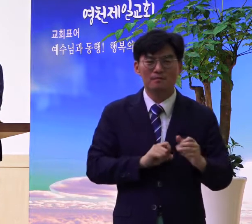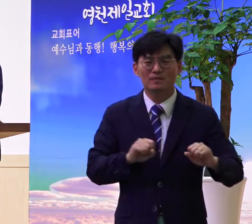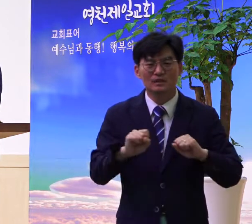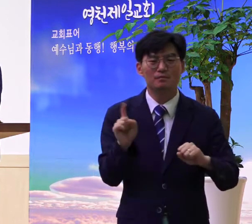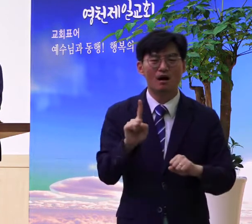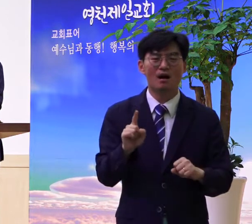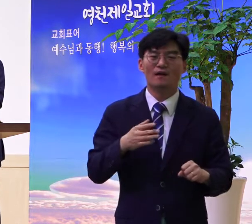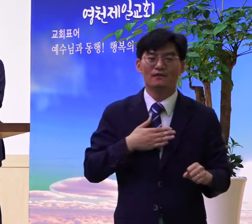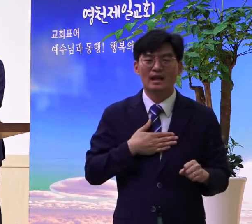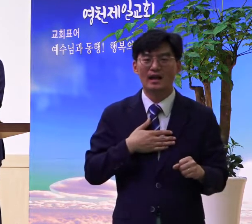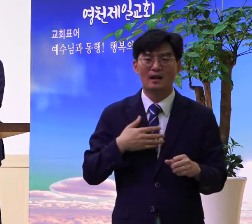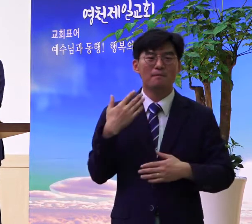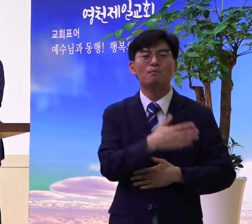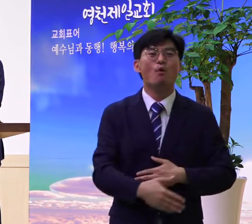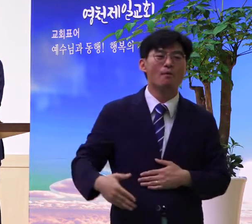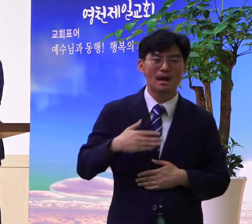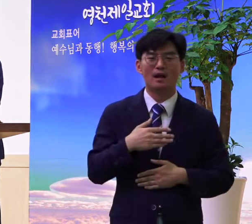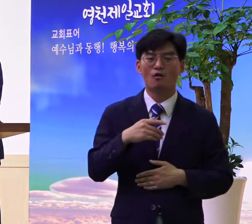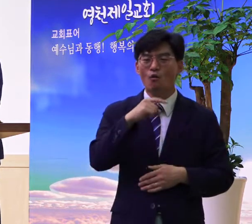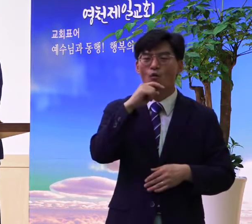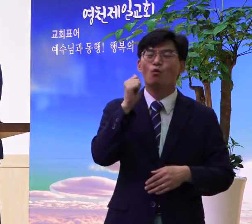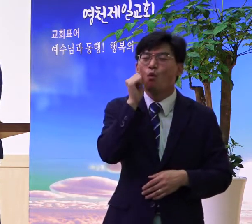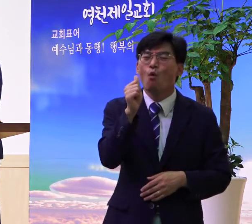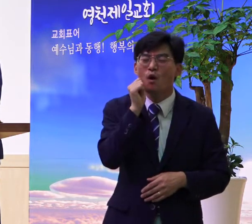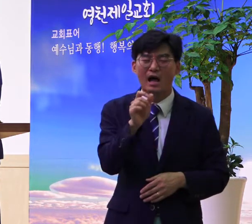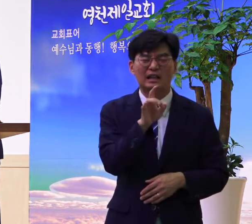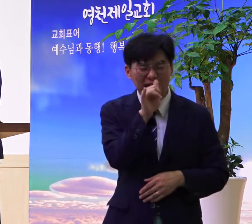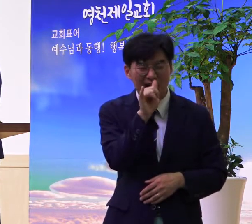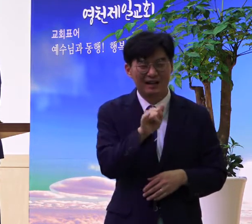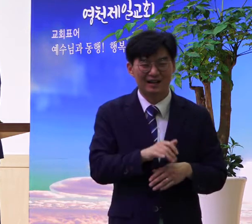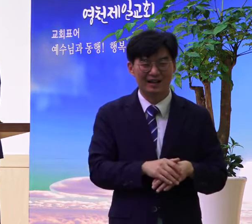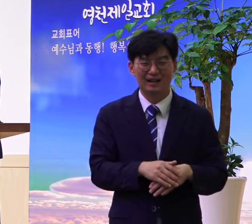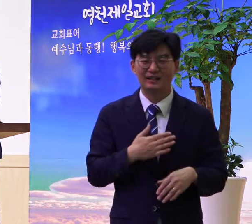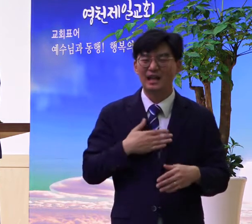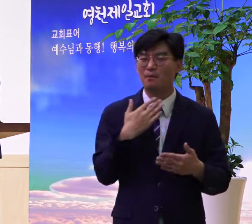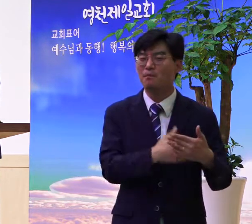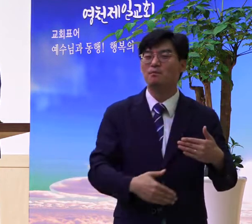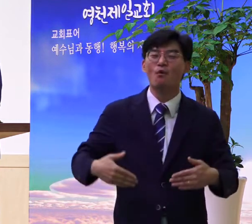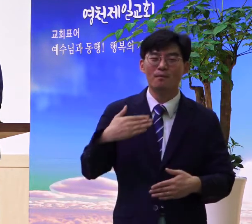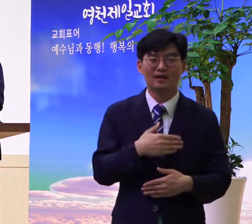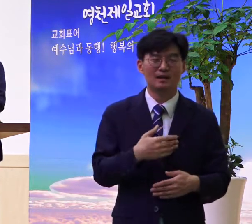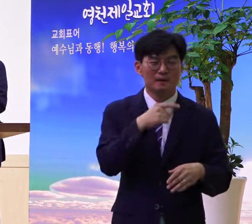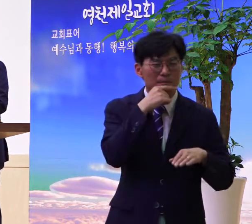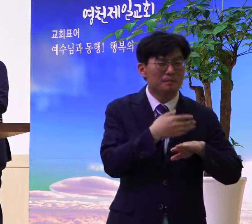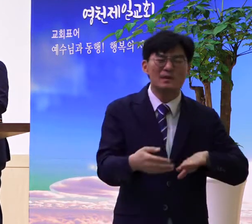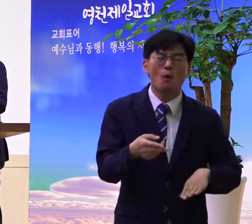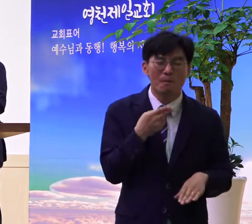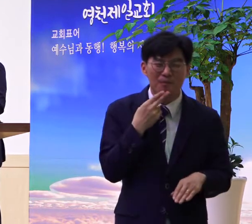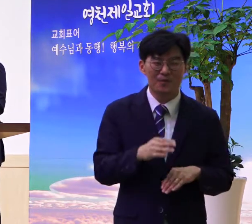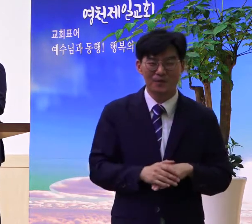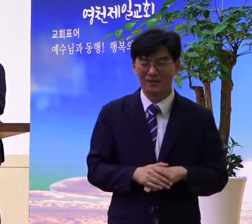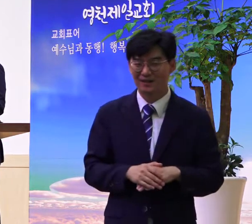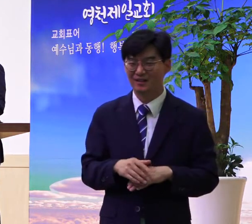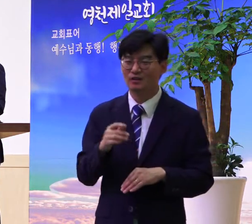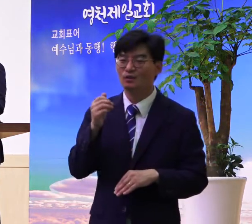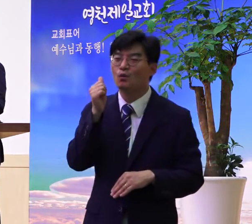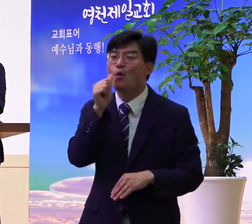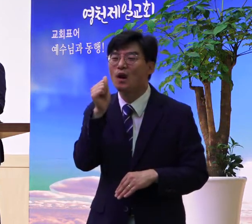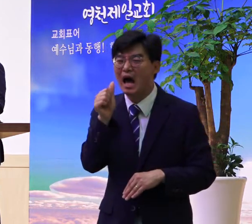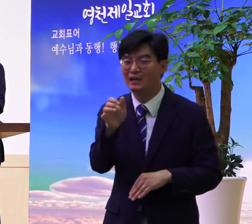사람들이 도전을 받았습니다. 그 이전에도 우드러프는 자신의 꿈에 대해서 이렇게 이야기했습니다. 나의